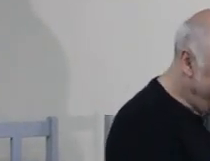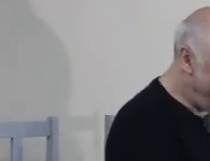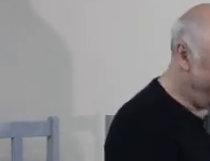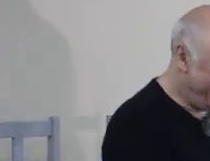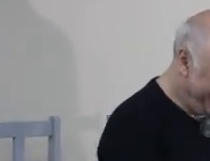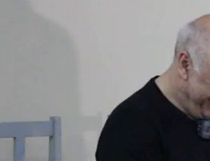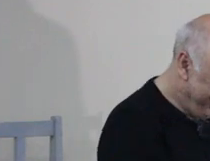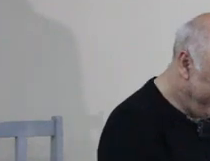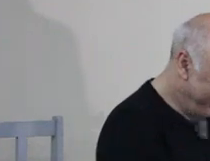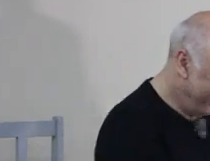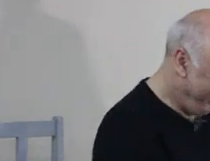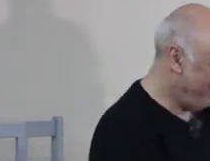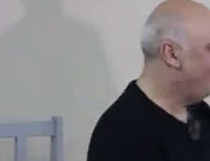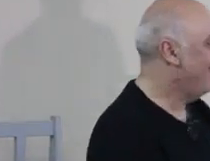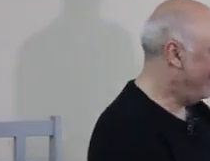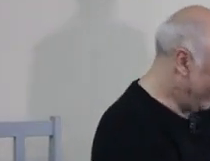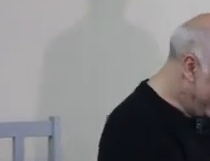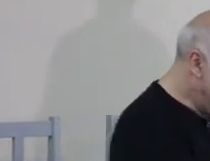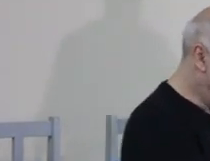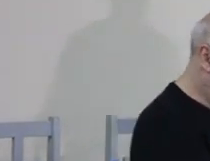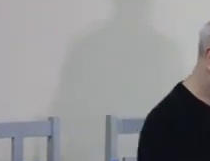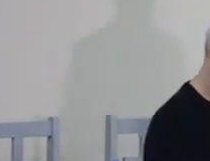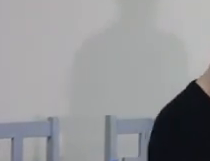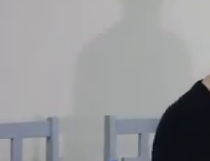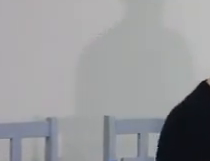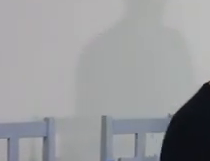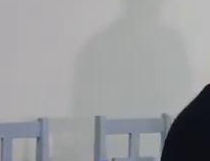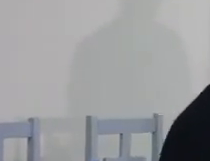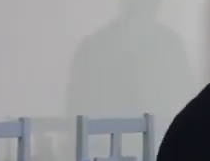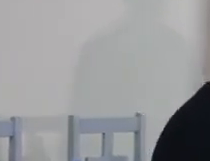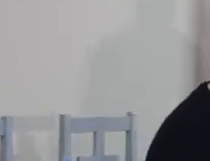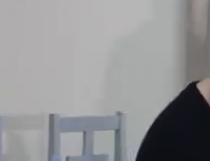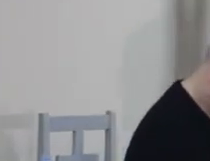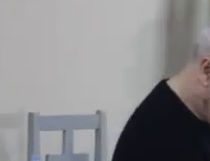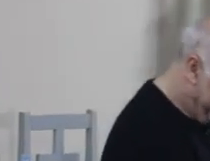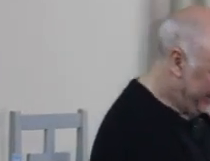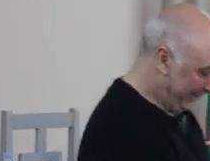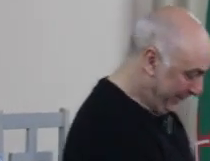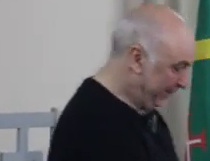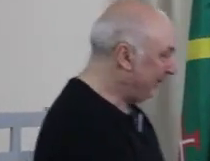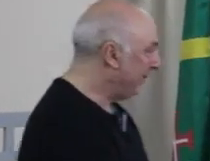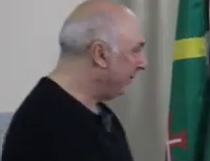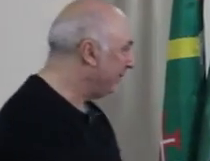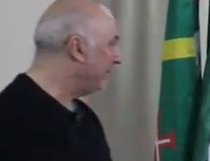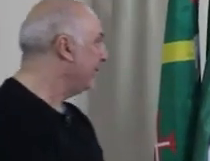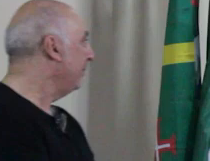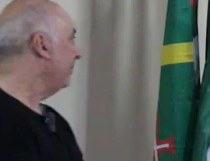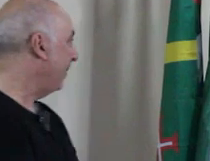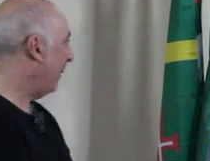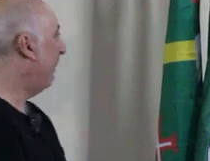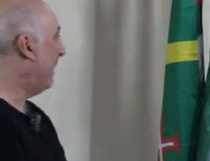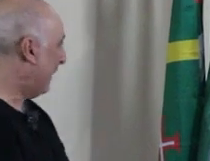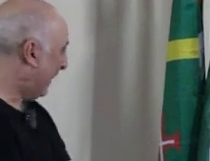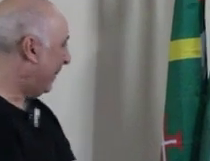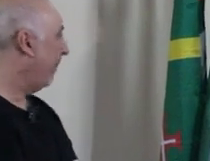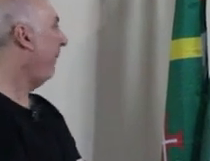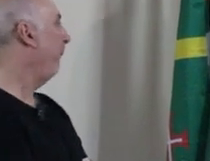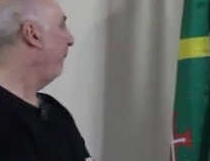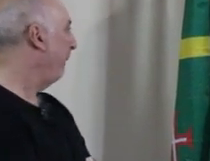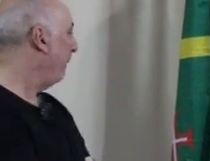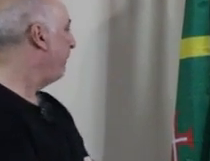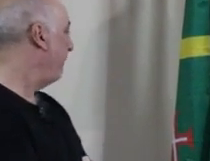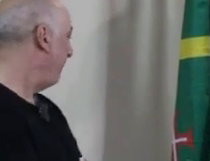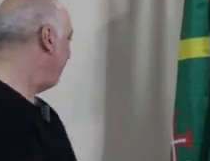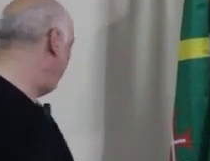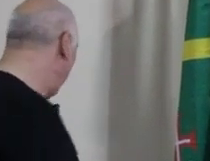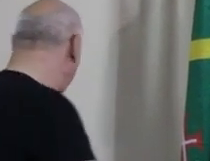vamos falar. Isso. E naquele momento a gente cria o resgate do Centro de Dança de Paranaguá, professor Vaquinha, a gente vem para cá, faz